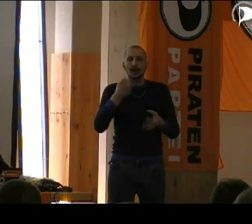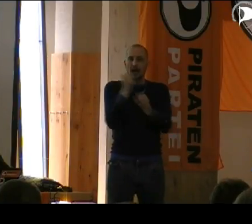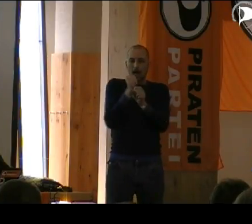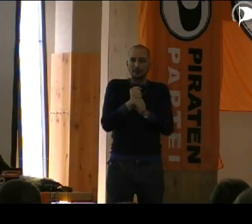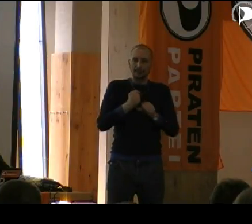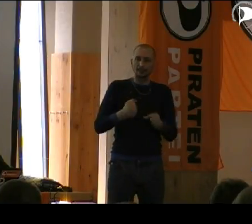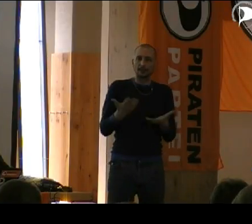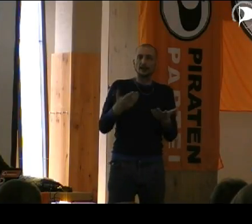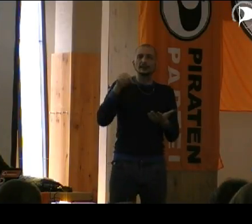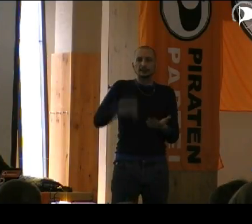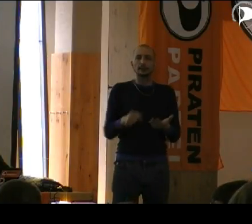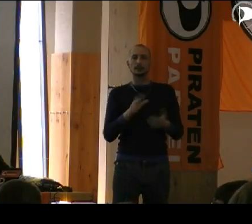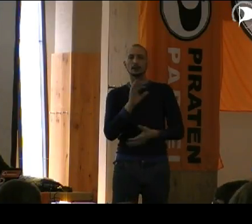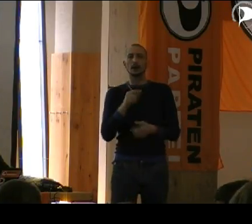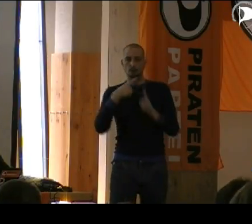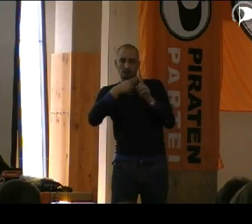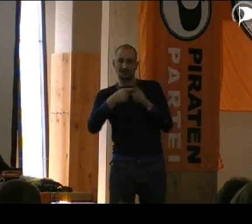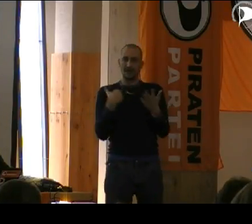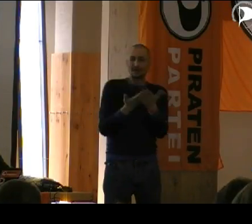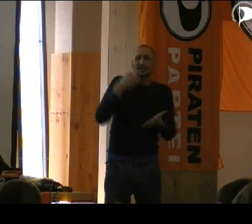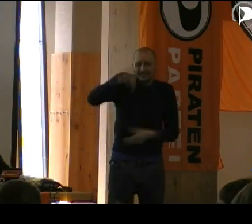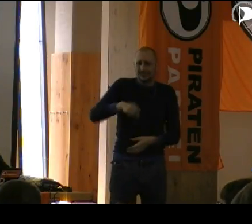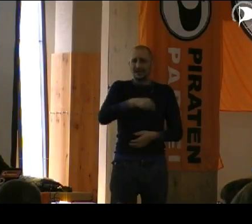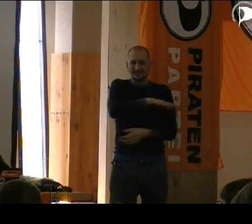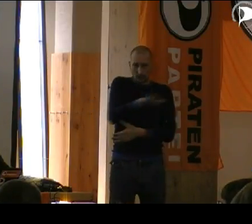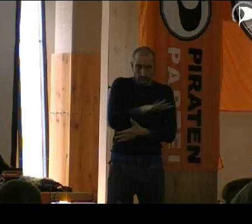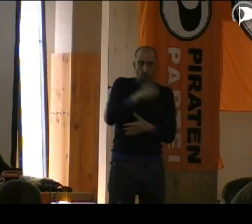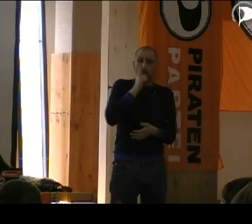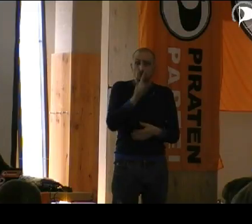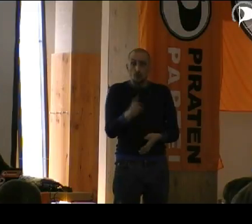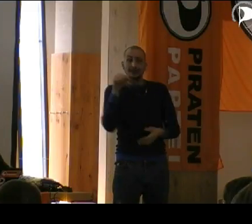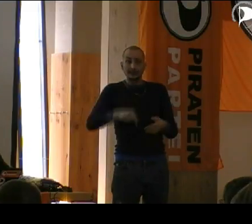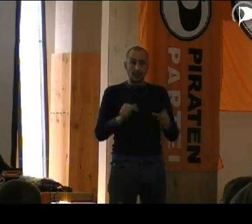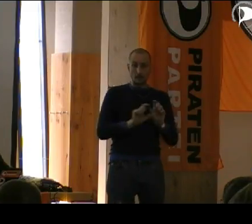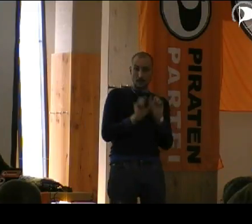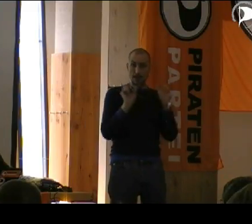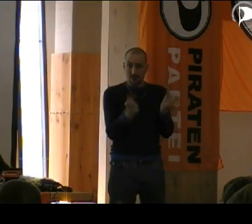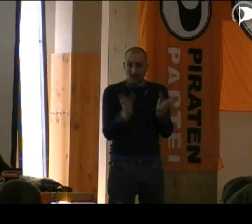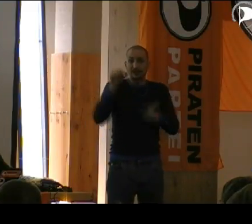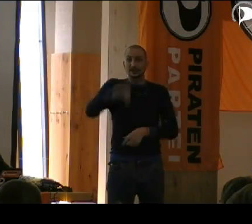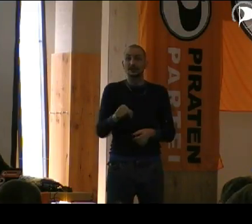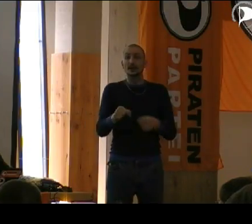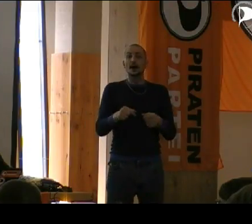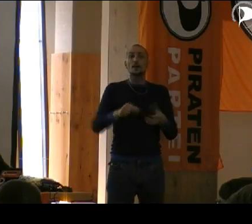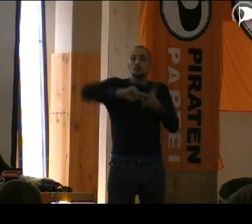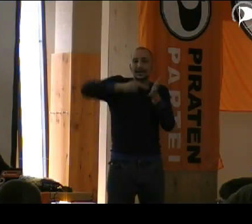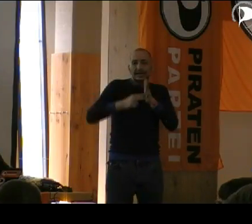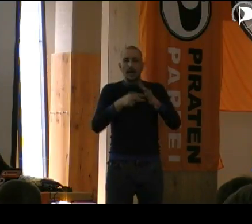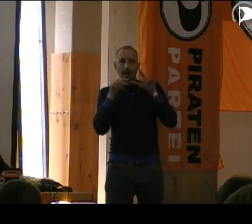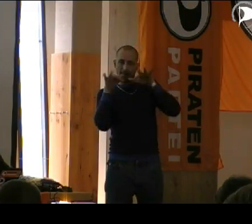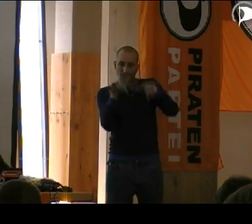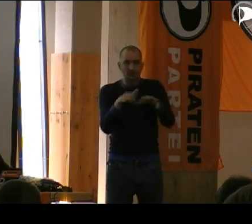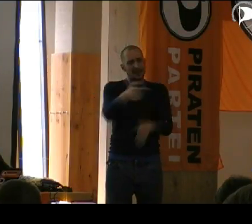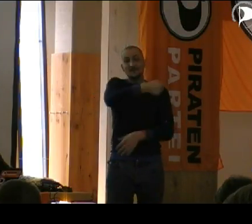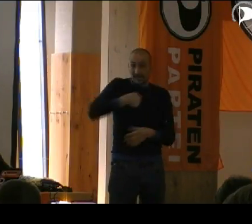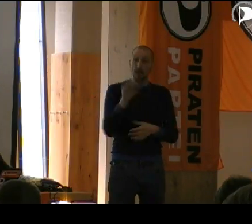ich glaube mir sind derzeit an einer situation wo wir nicht nur über die außerparlamentarische opposition die politik beeinflussen können das können wir